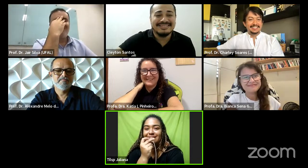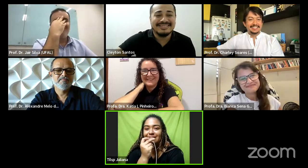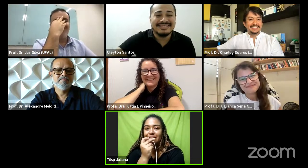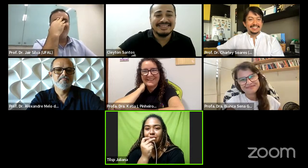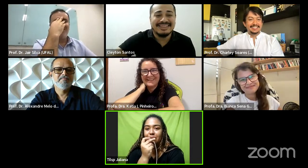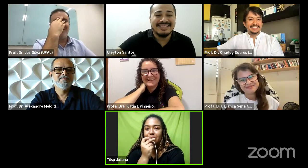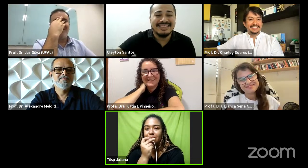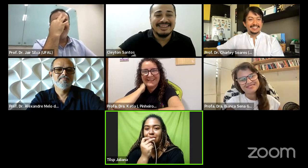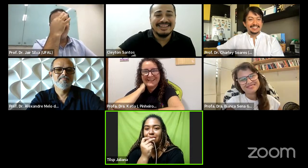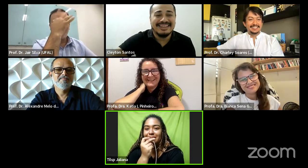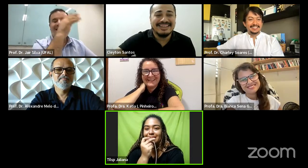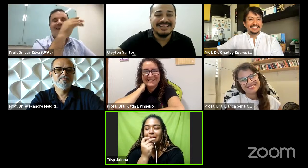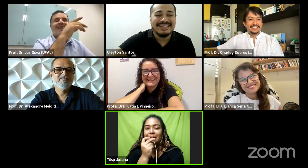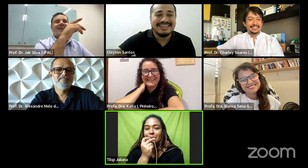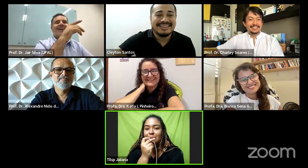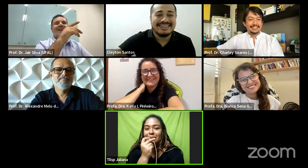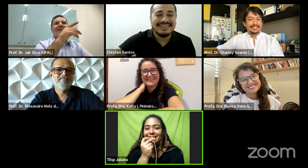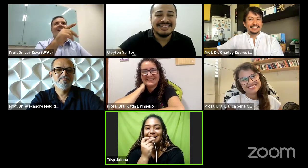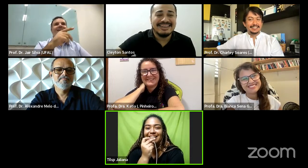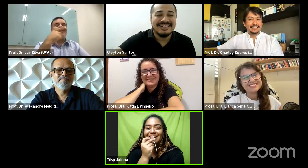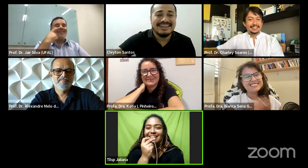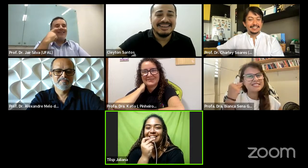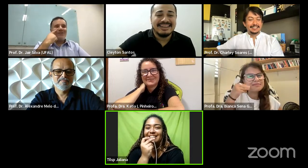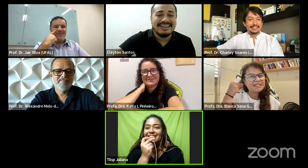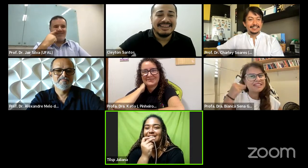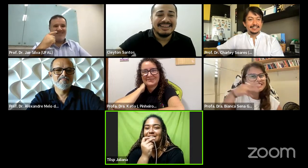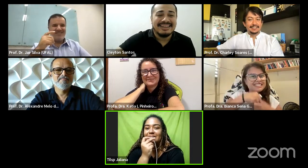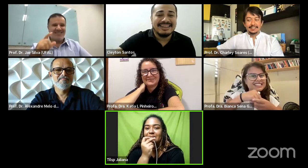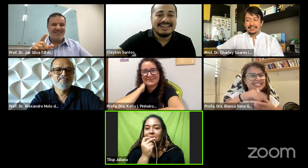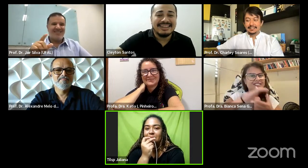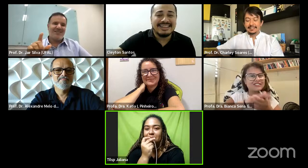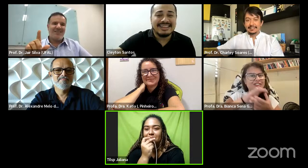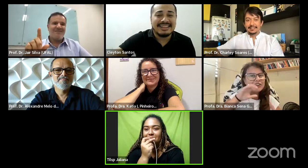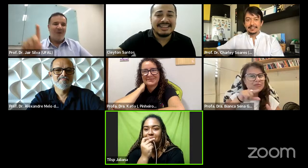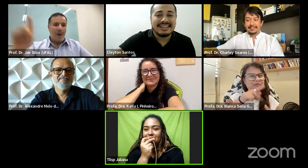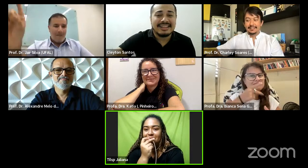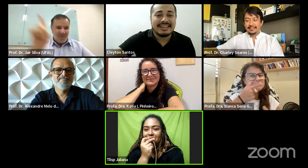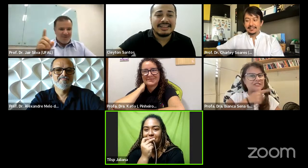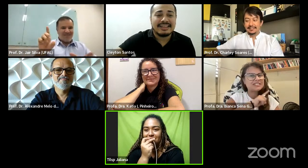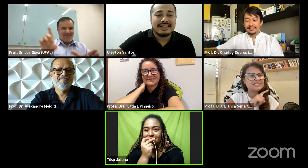Desculpa, estou me atrapalhando um pouco aqui.